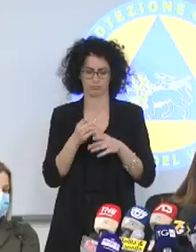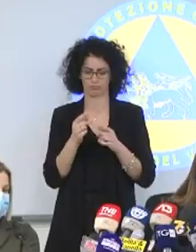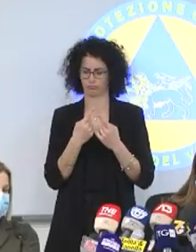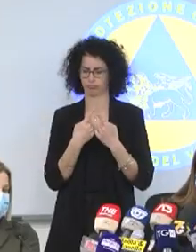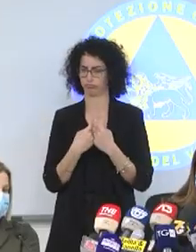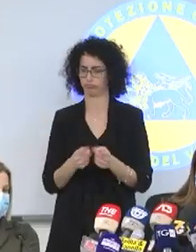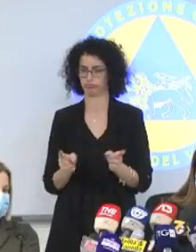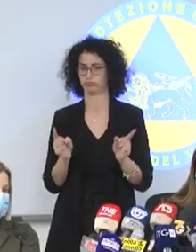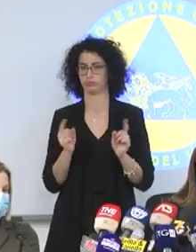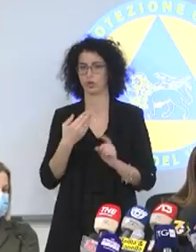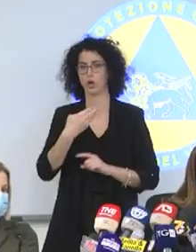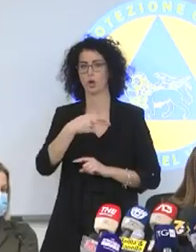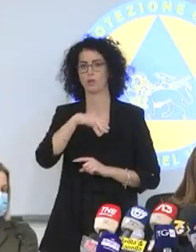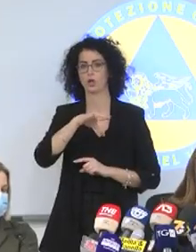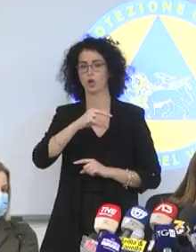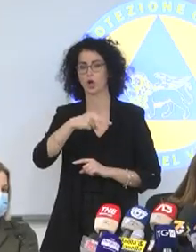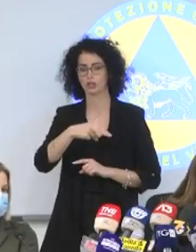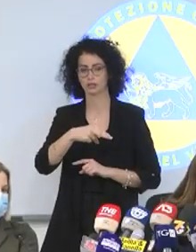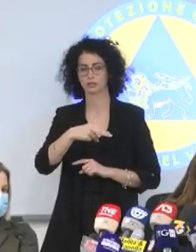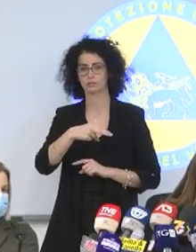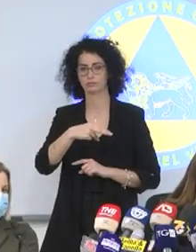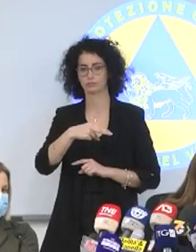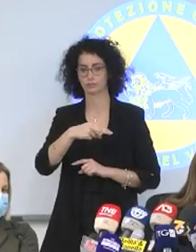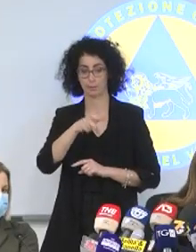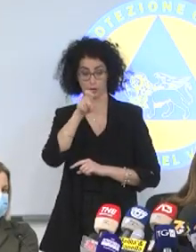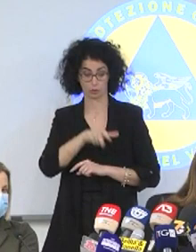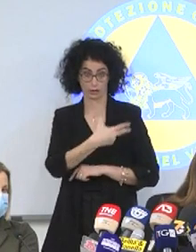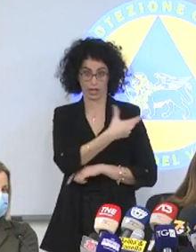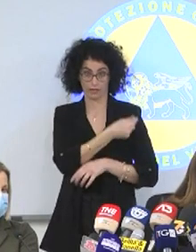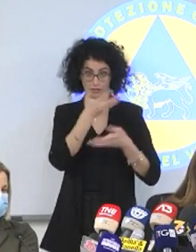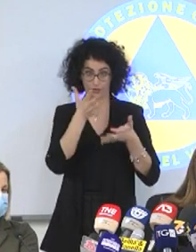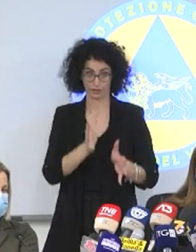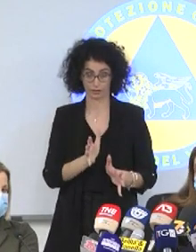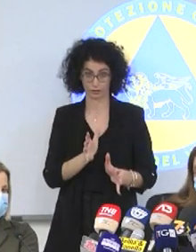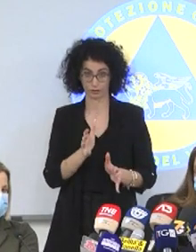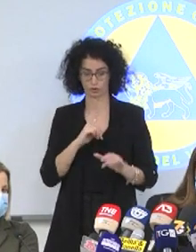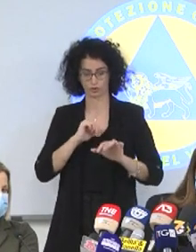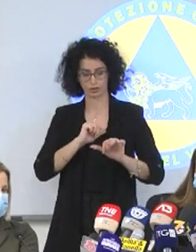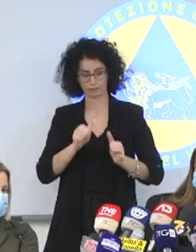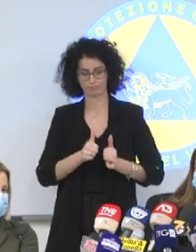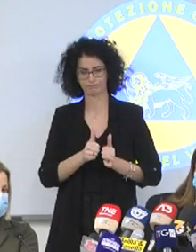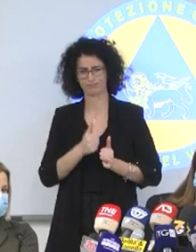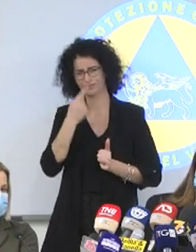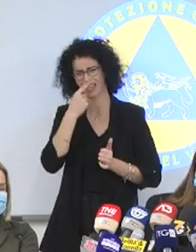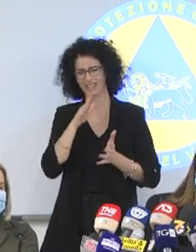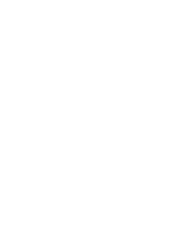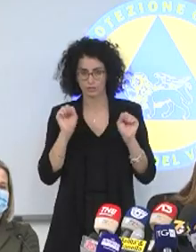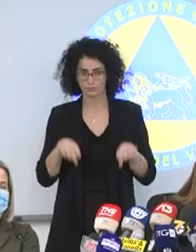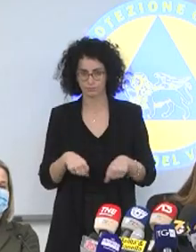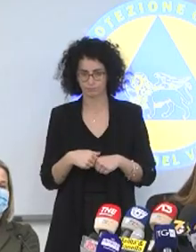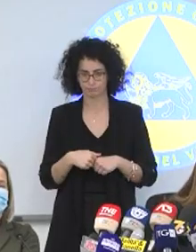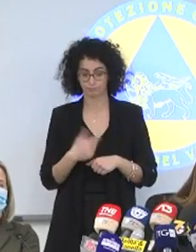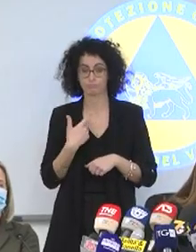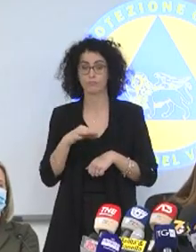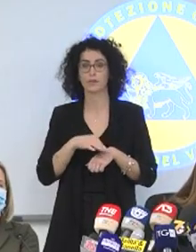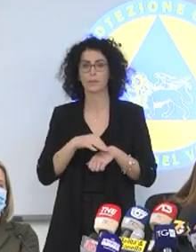o micron e ha una forma nel vaccinato fondamentalmente simil influenzale vedo